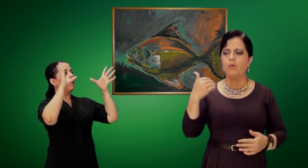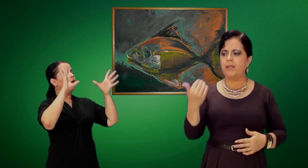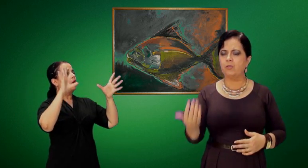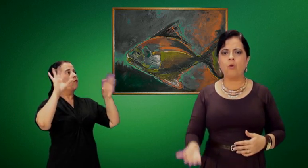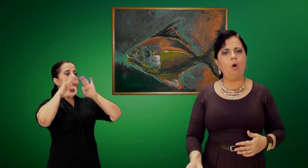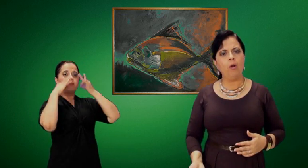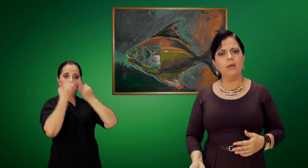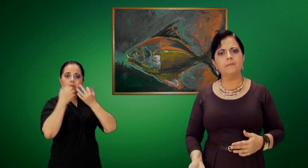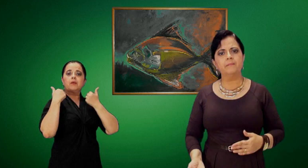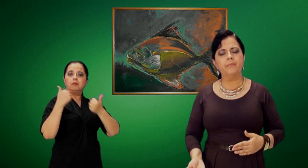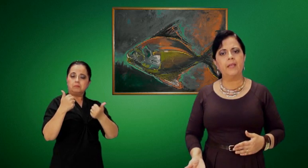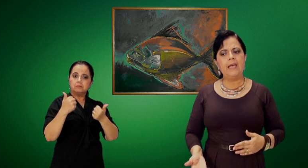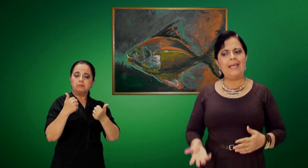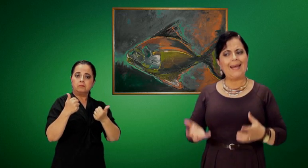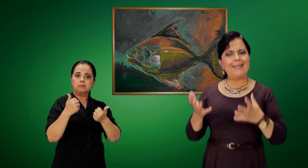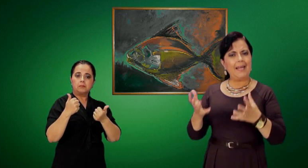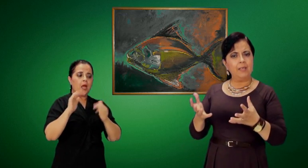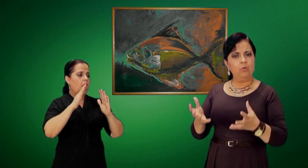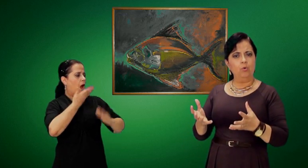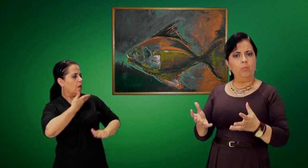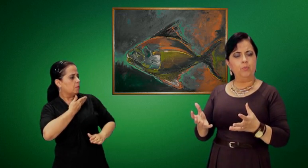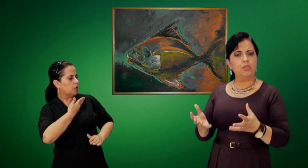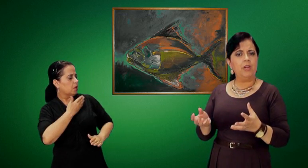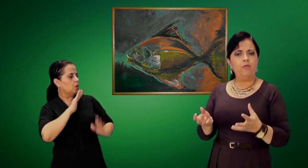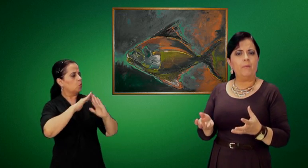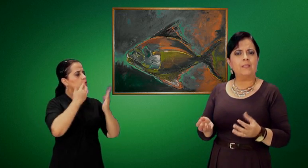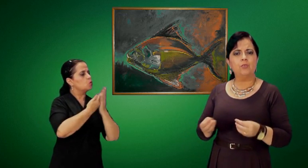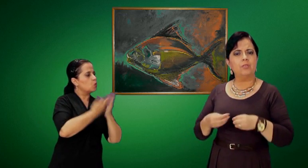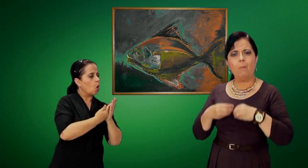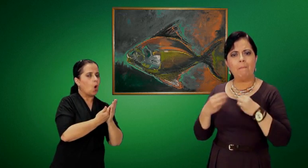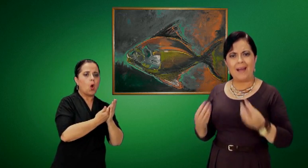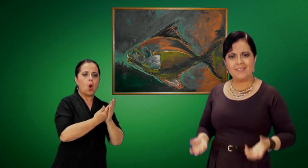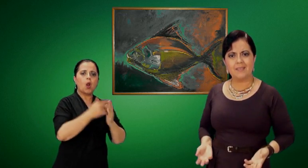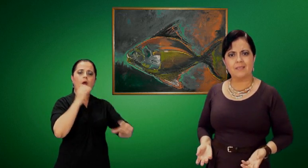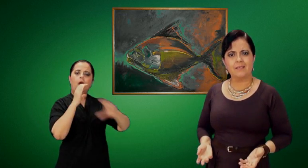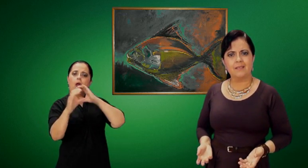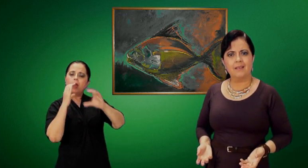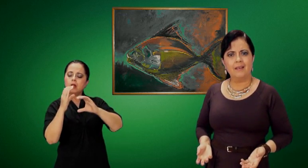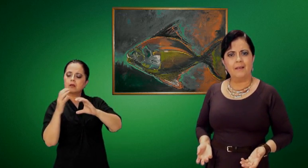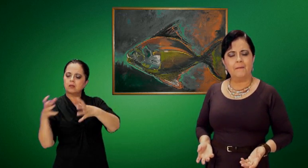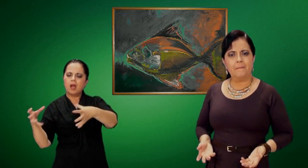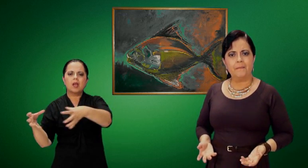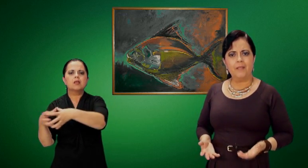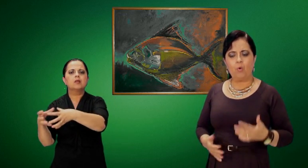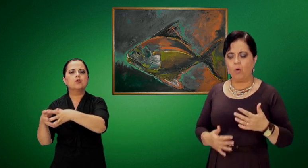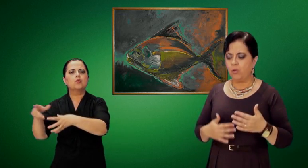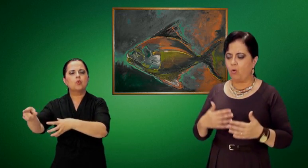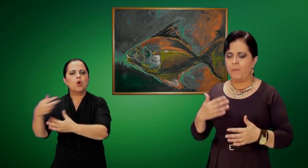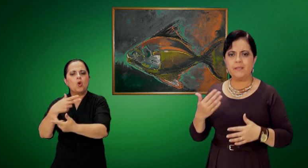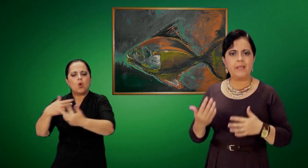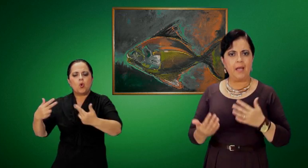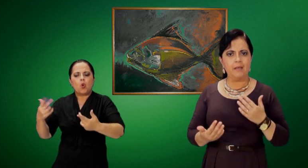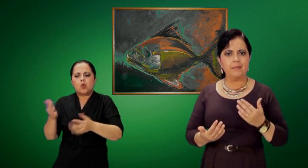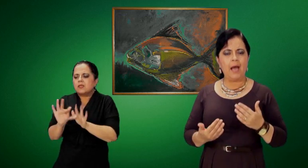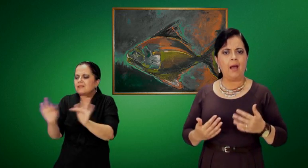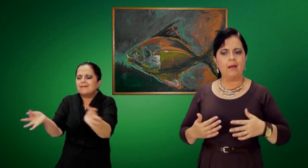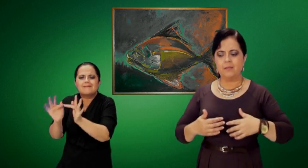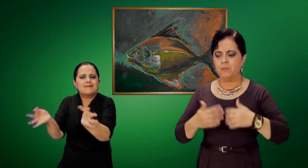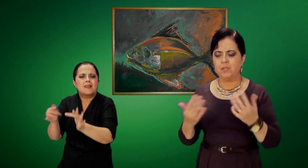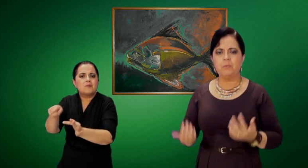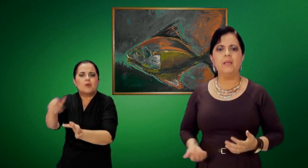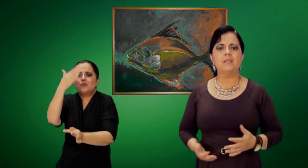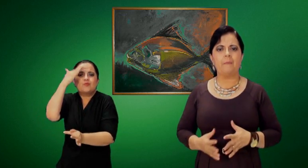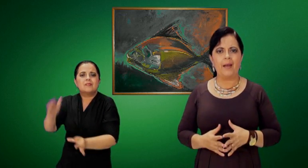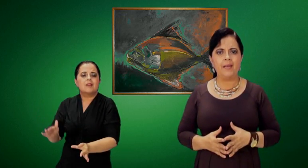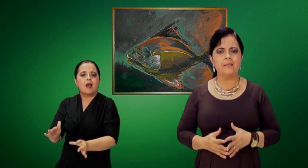amigos, ou na escola. E aquele grupo tinha informações tão básicas, que quando eu comecei a dar